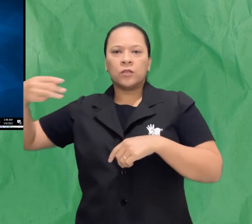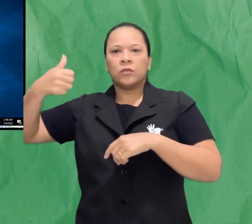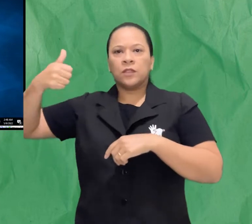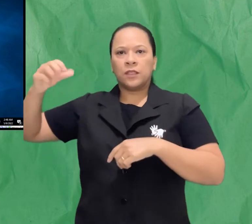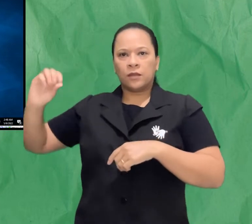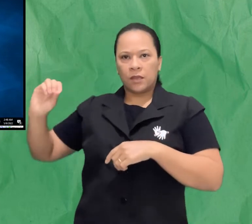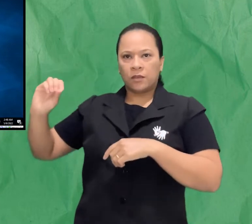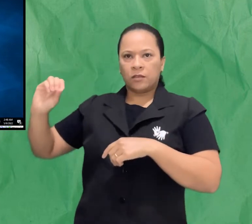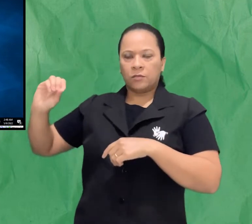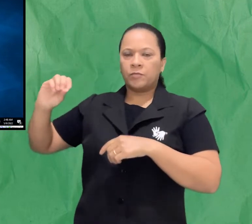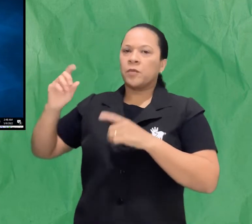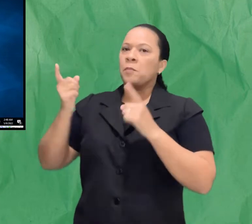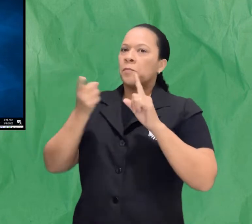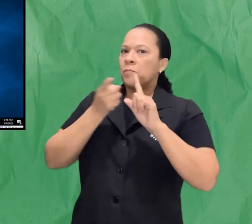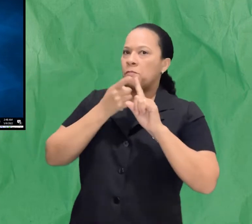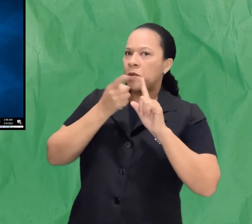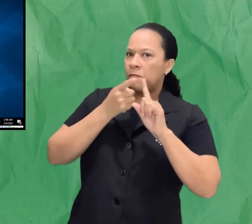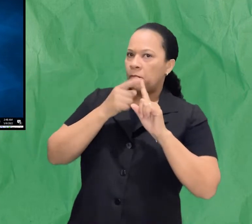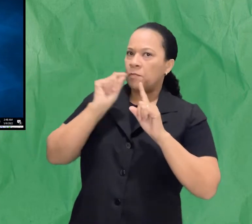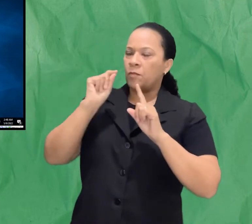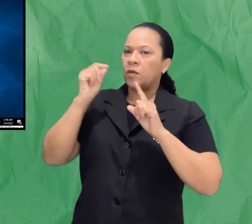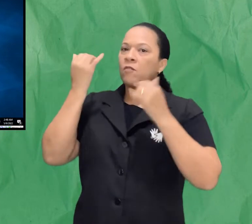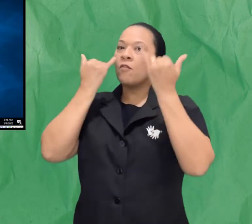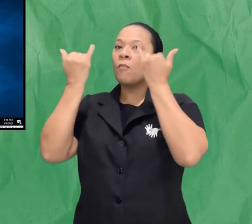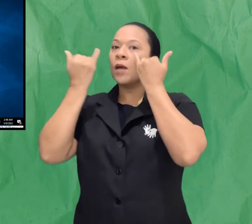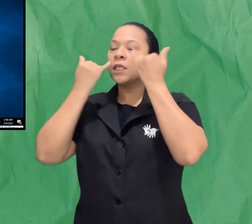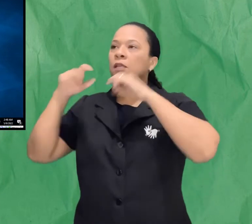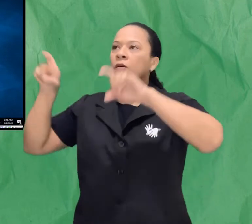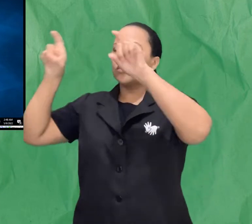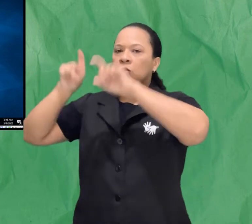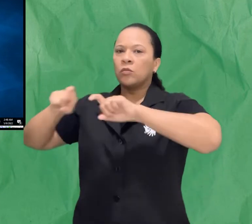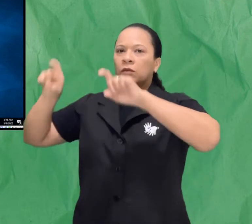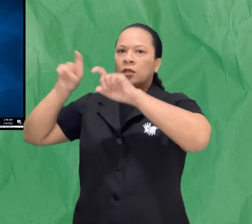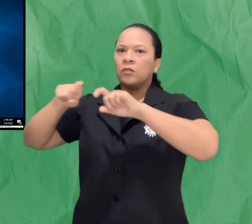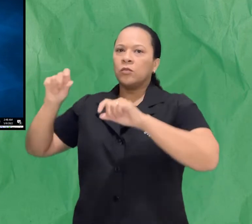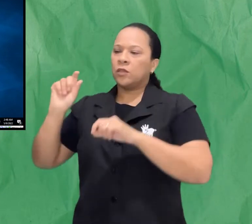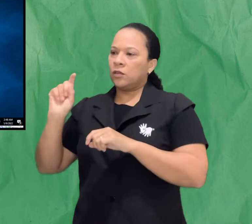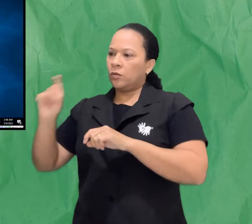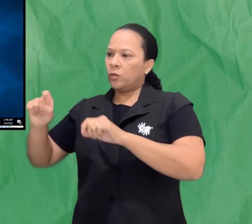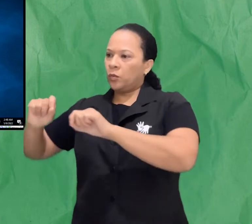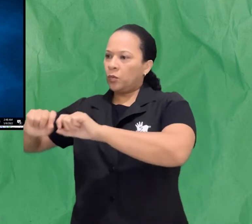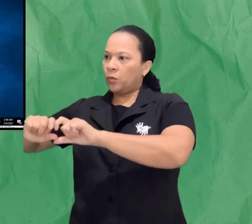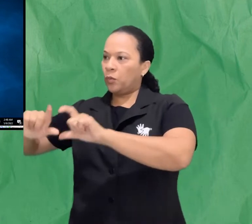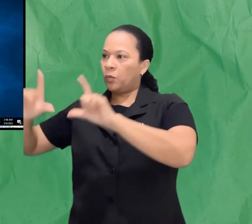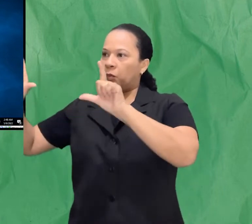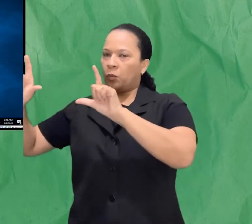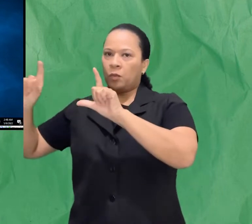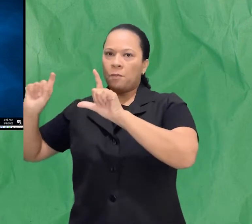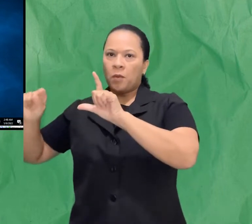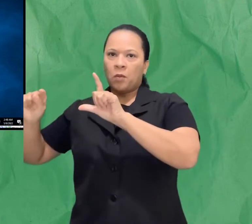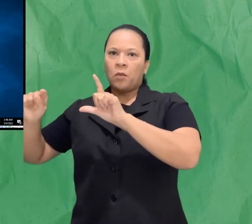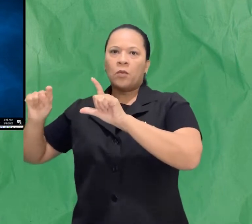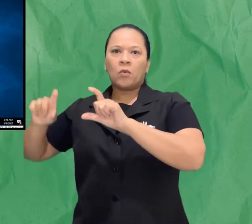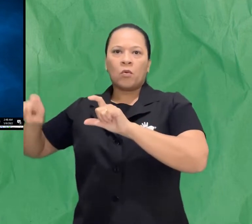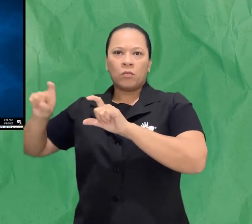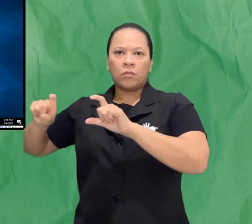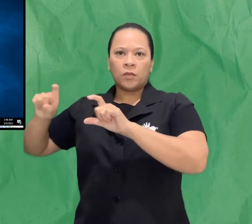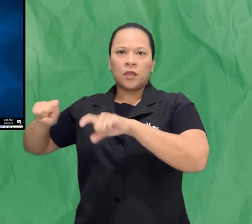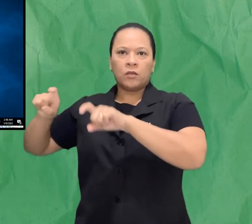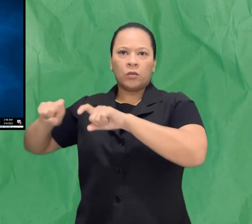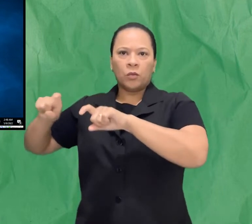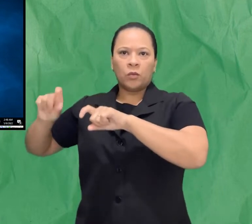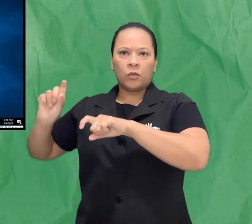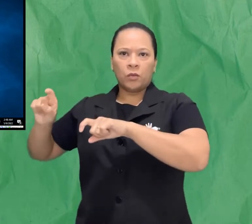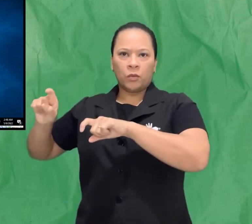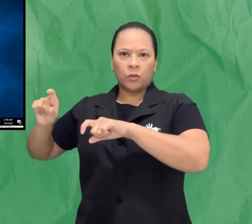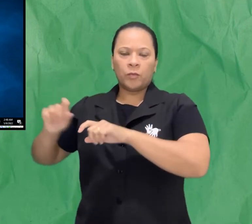como eu tenho a informação do meu computador. Eu venho aqui, iniciar, digito aqui computador. Aí